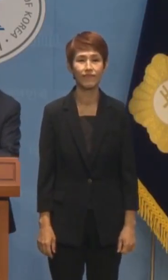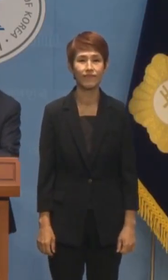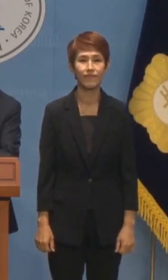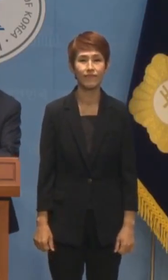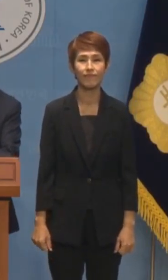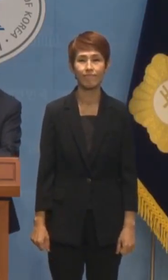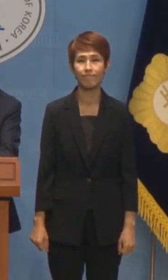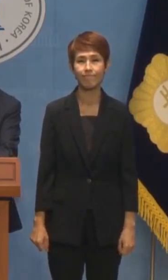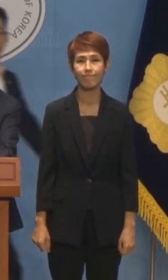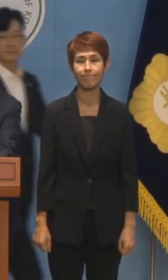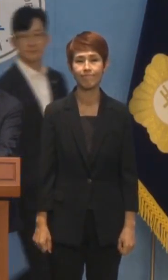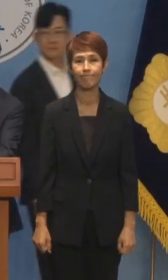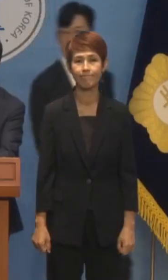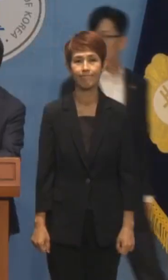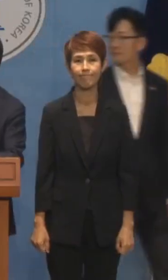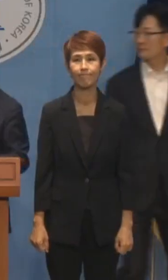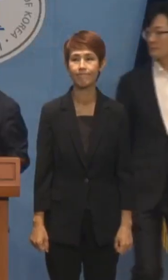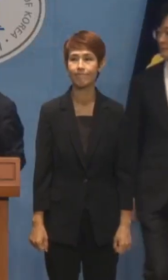그러면 어떻게?